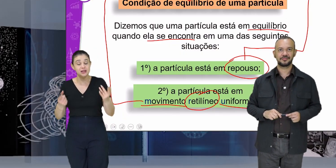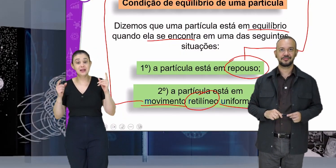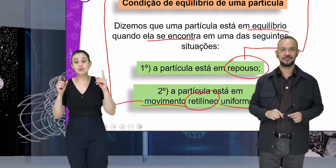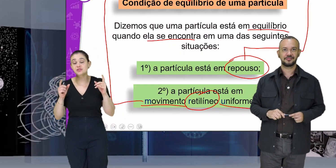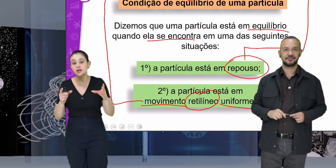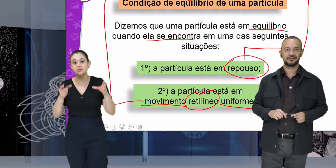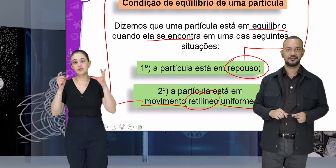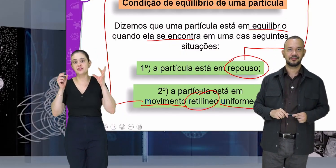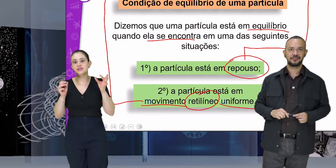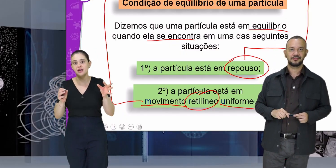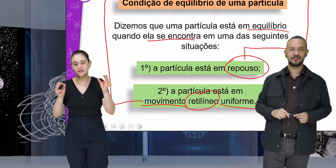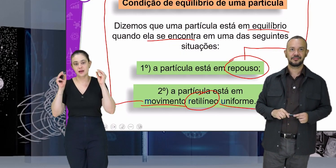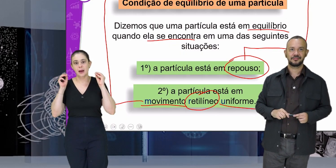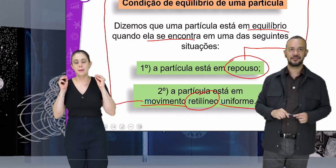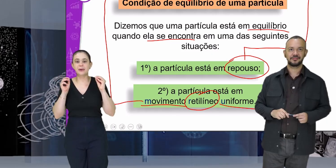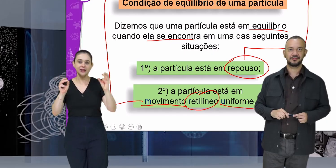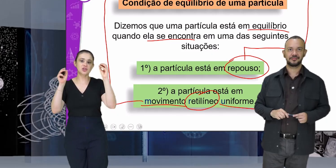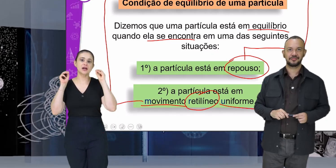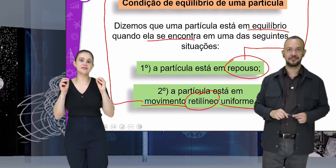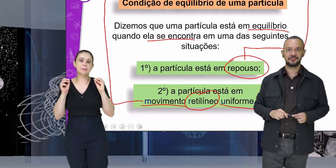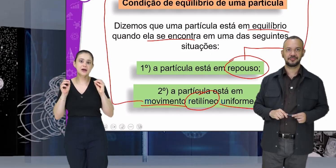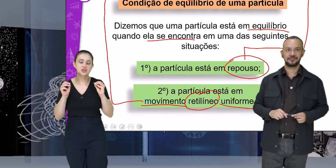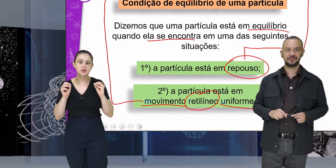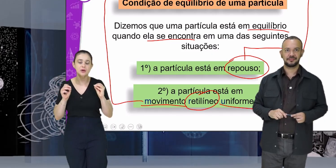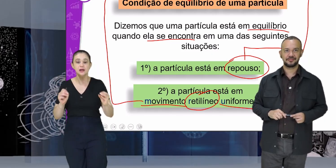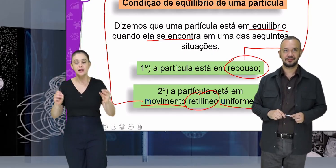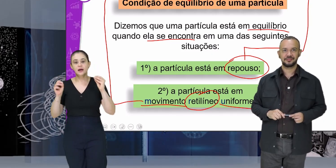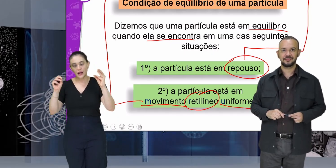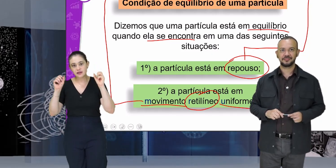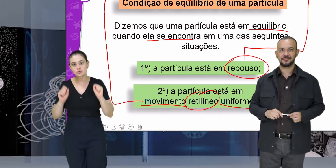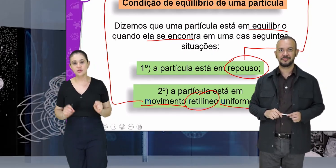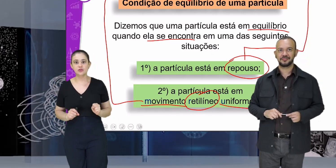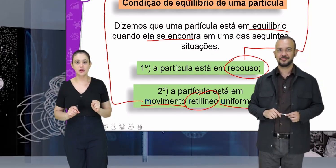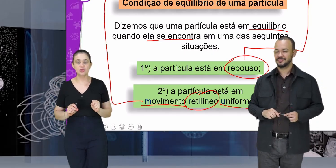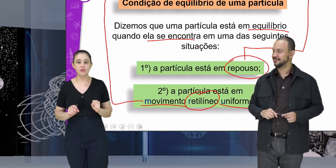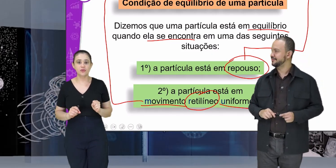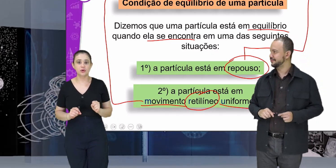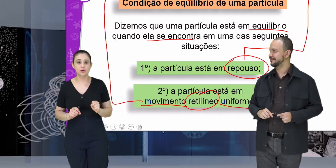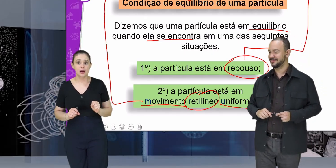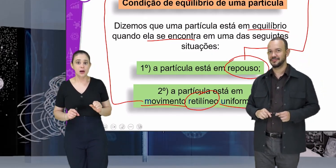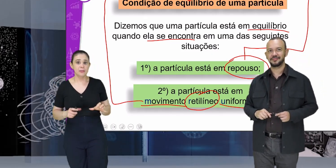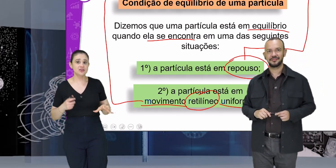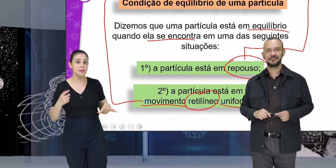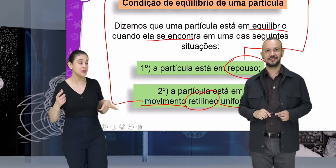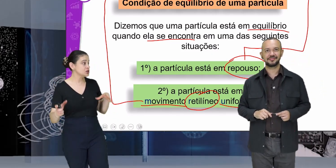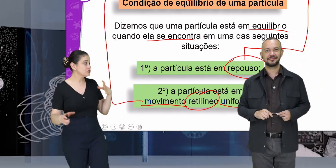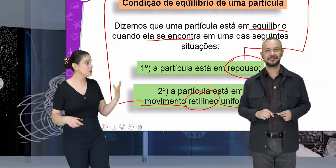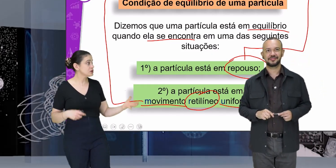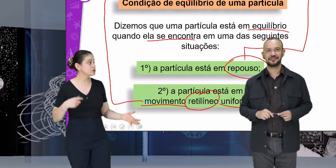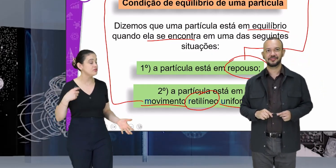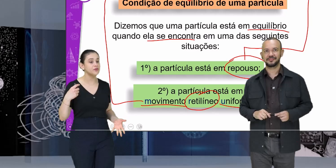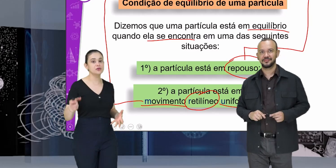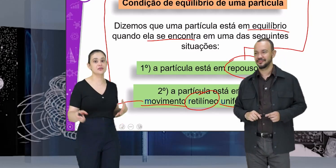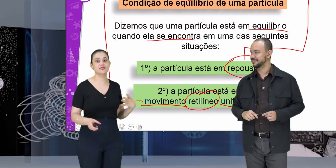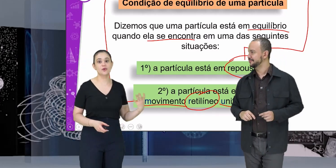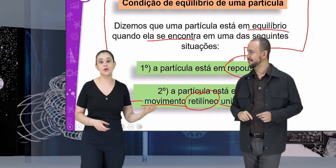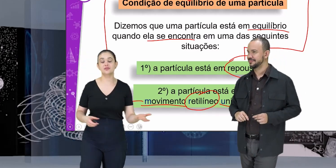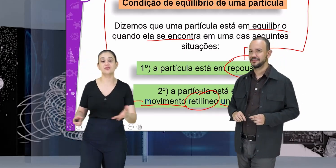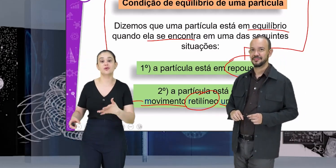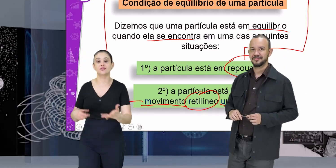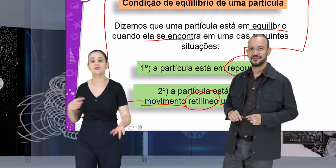agindo ali não são suficientes para tirar essa partícula lá da sua zona de conforto. Mas, Maicon, a gente falou tanto de